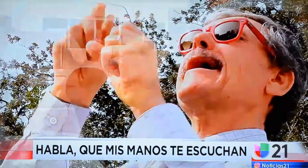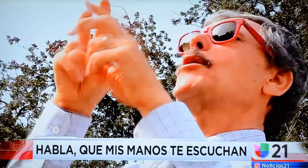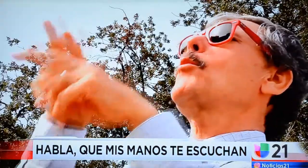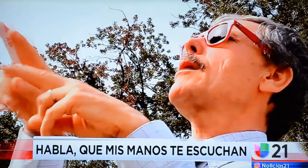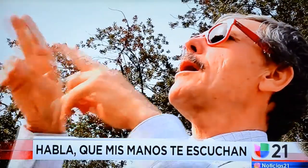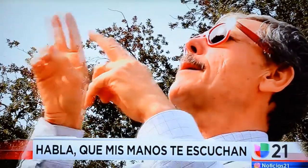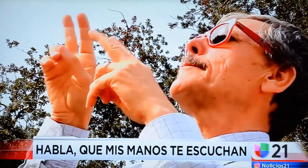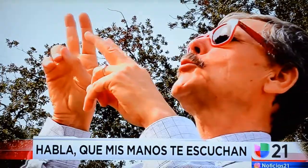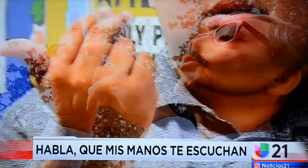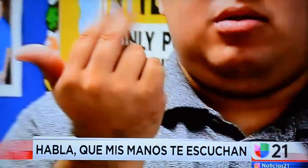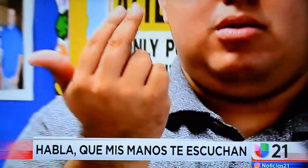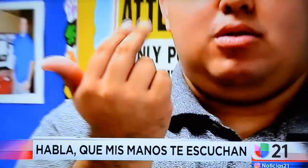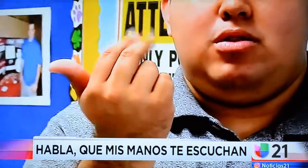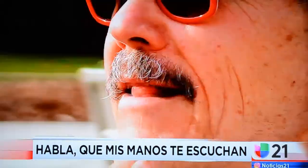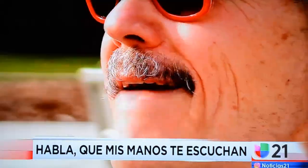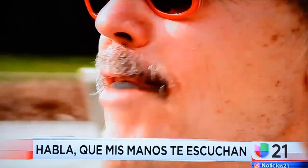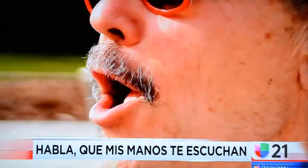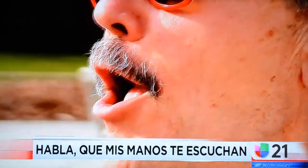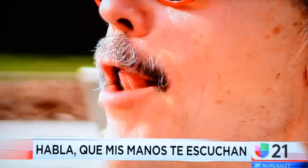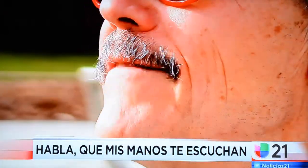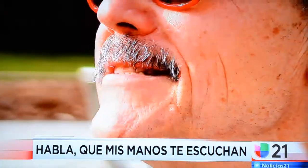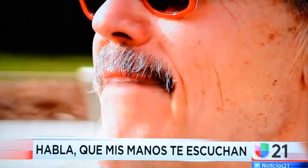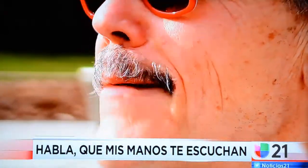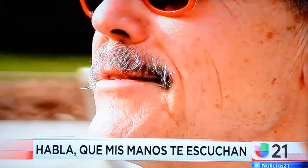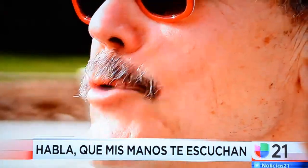tinan y se expresan con las manos, brazos y labios.